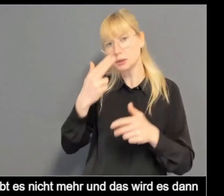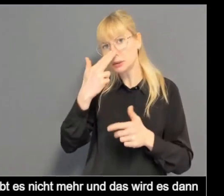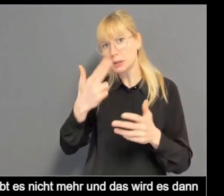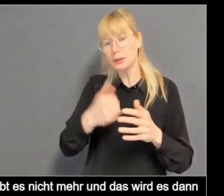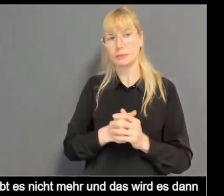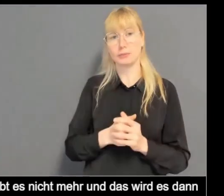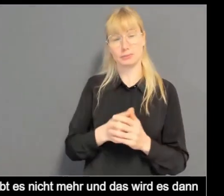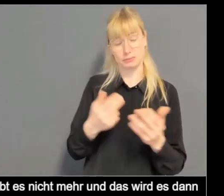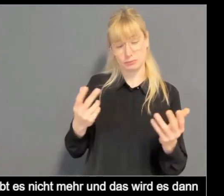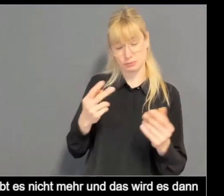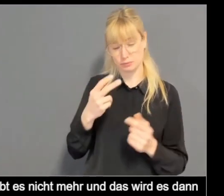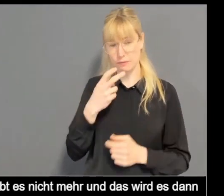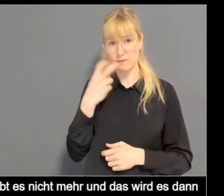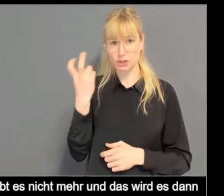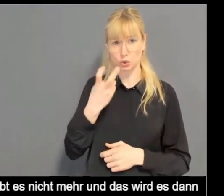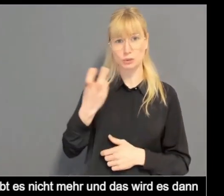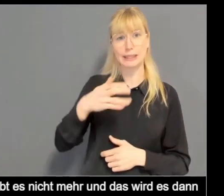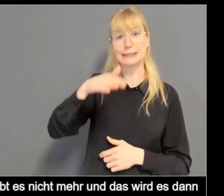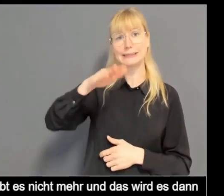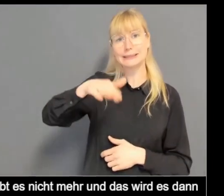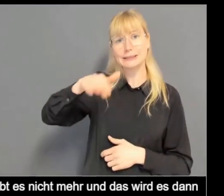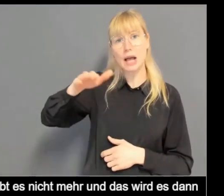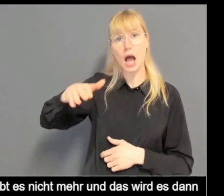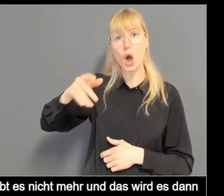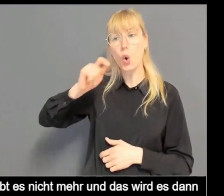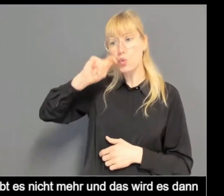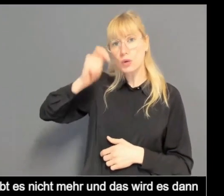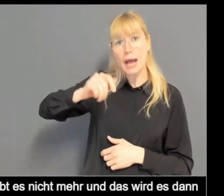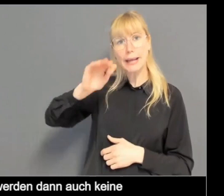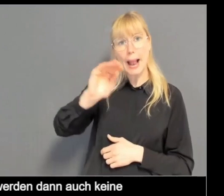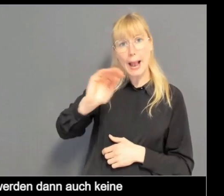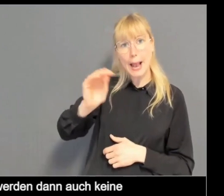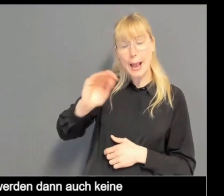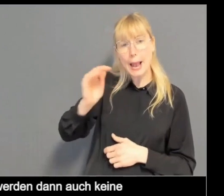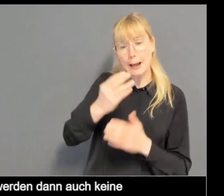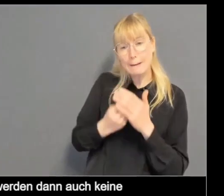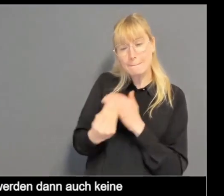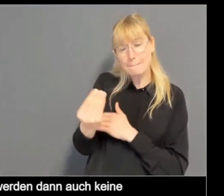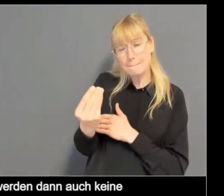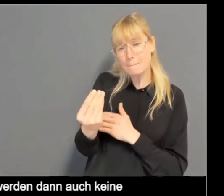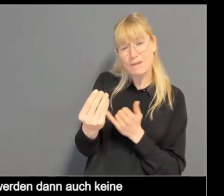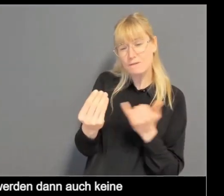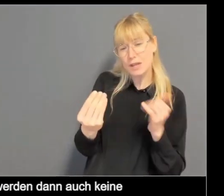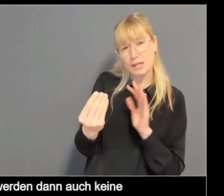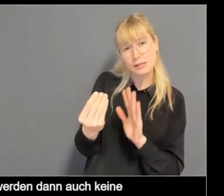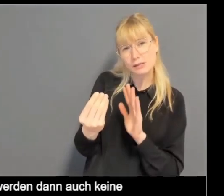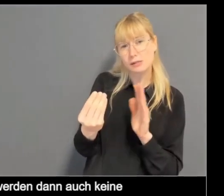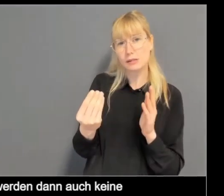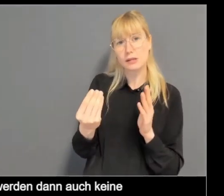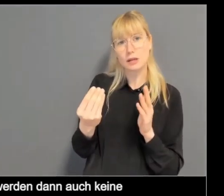hineinzuversetzen von denjenigen, die zu uns kommen. Ukrainische Kinder und Jugendliche, traumatisiert von den Erlebnissen, die